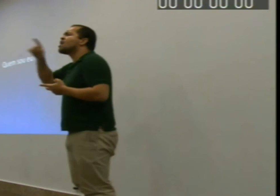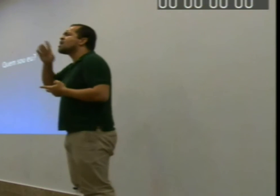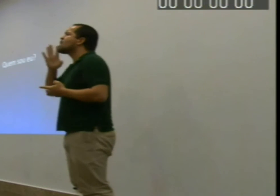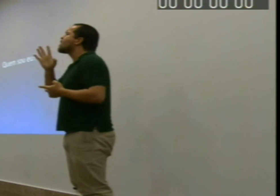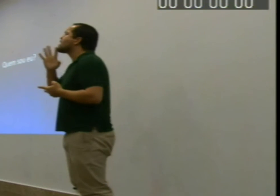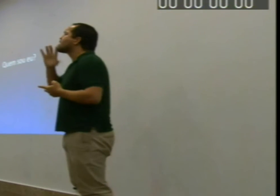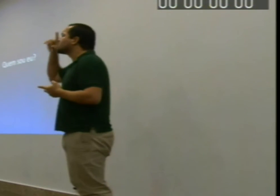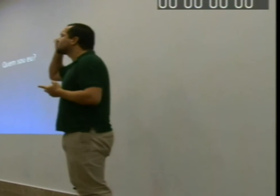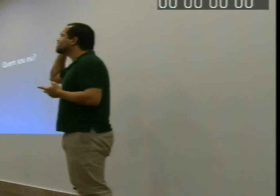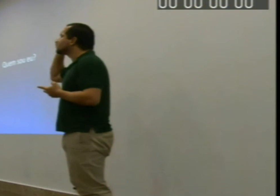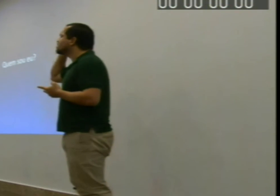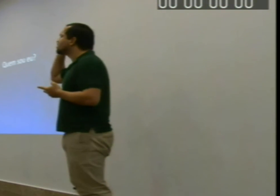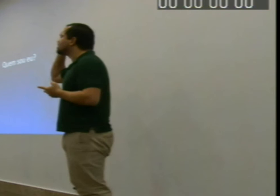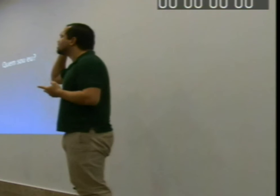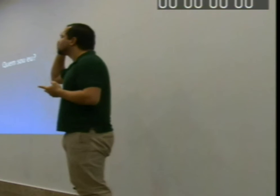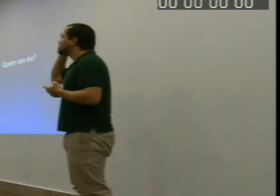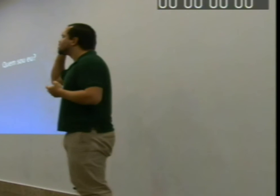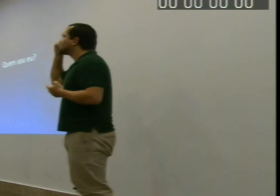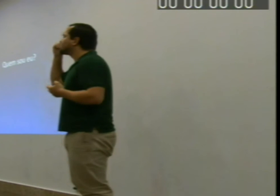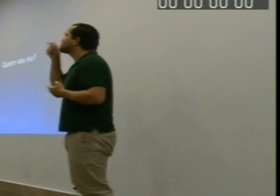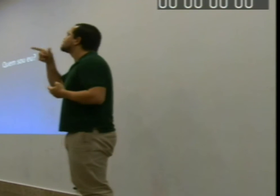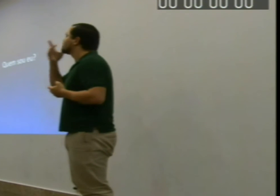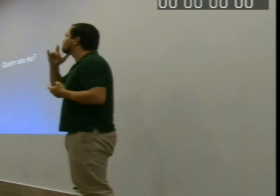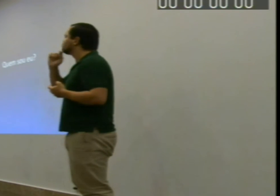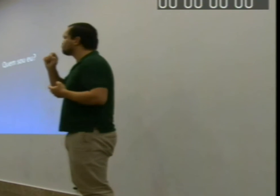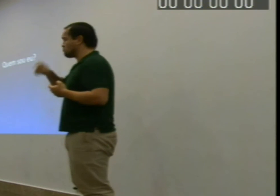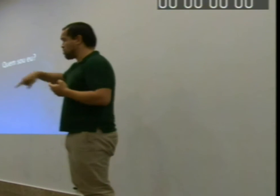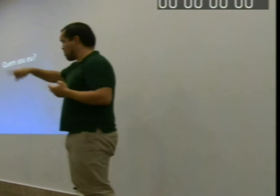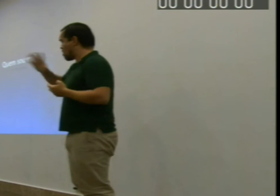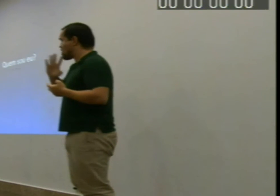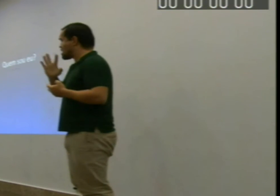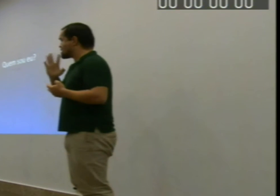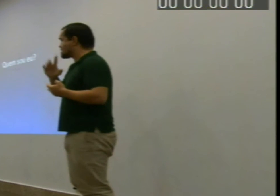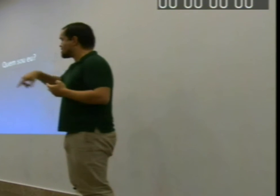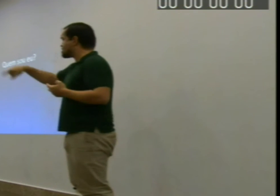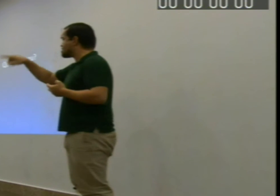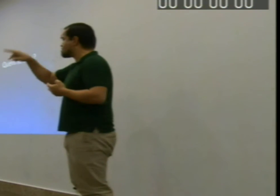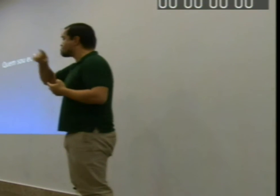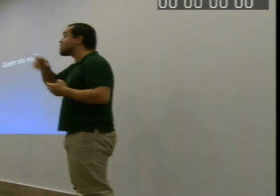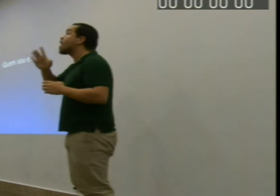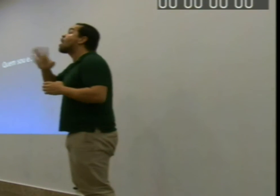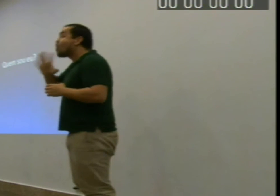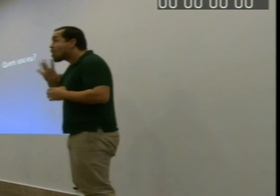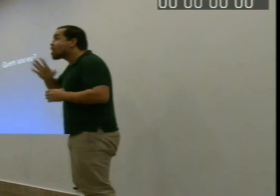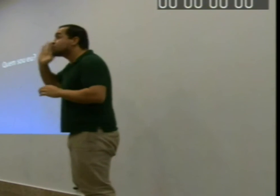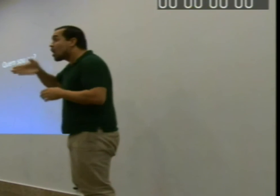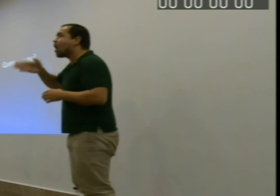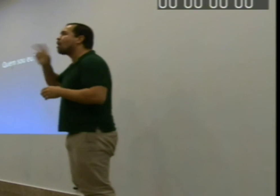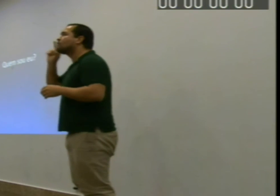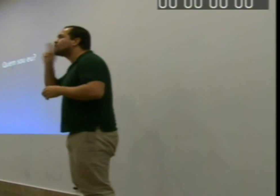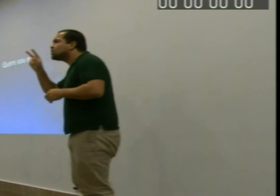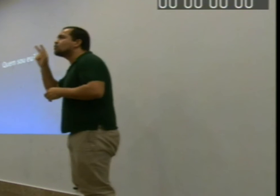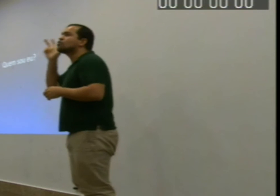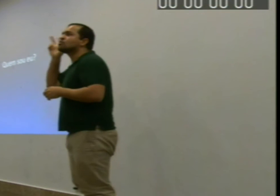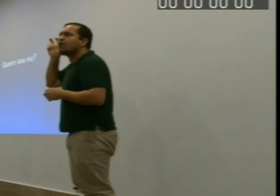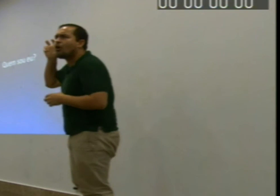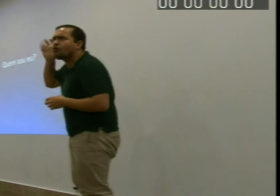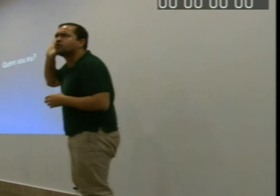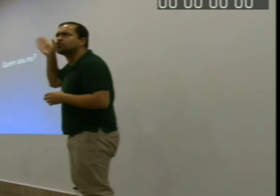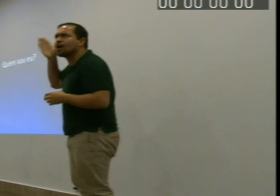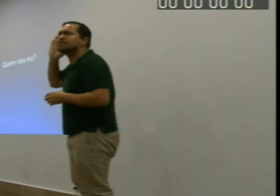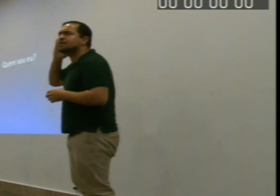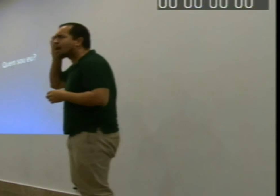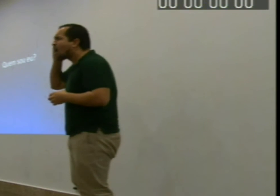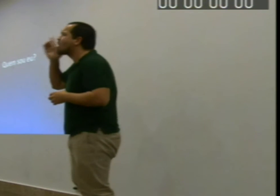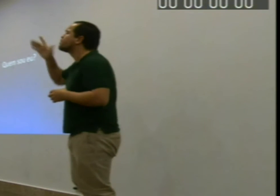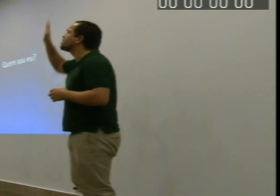história vocês conhecem a galaud alguém conhece a galad alguém que conhece já viu já